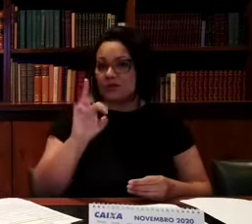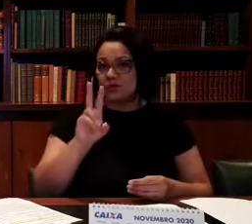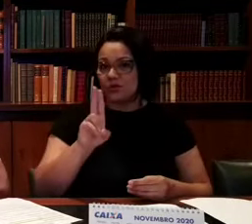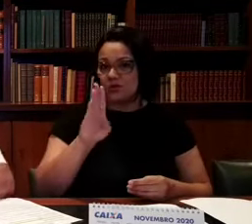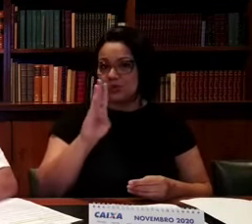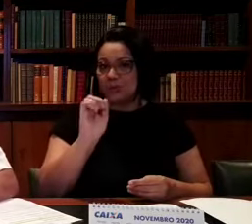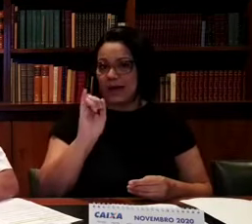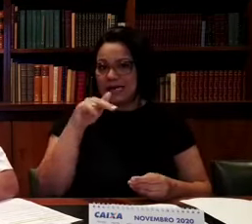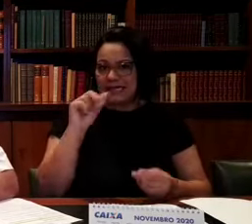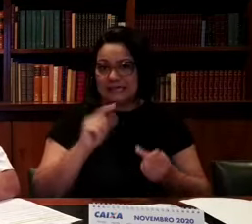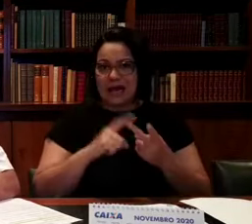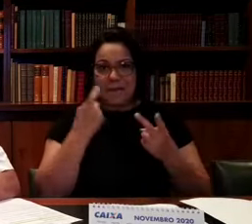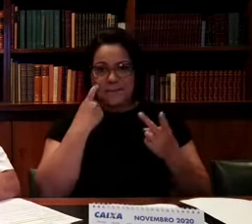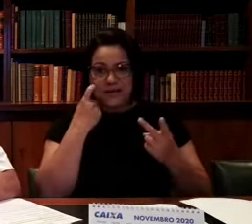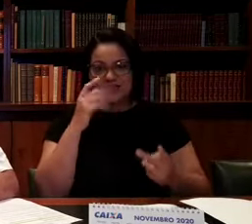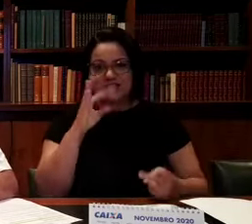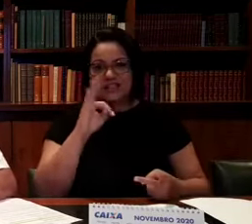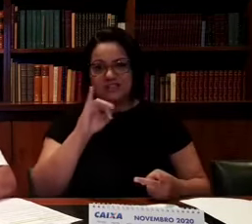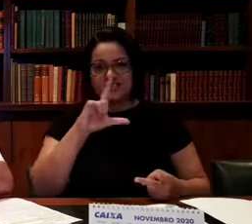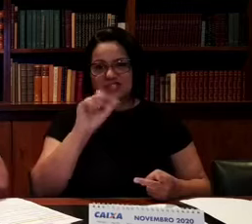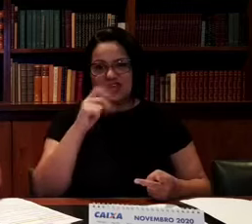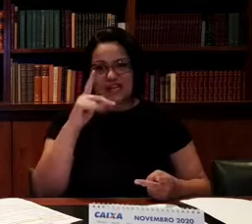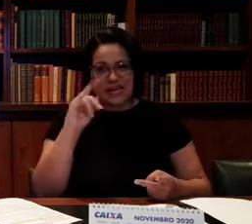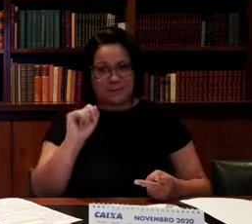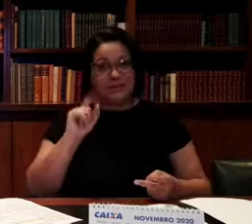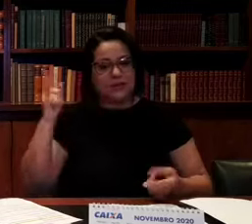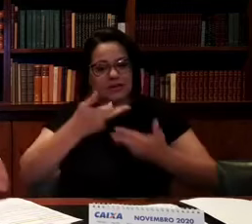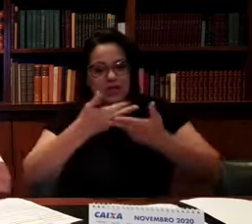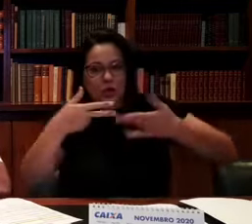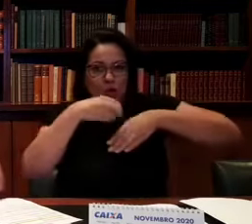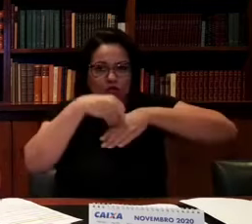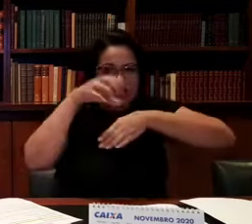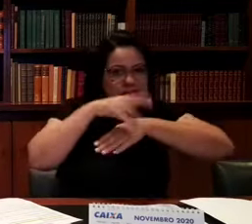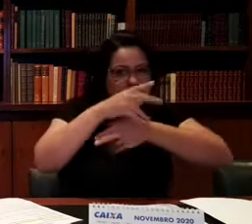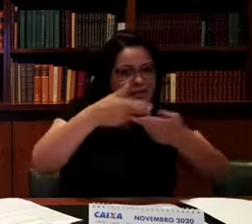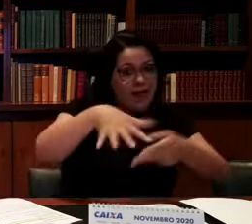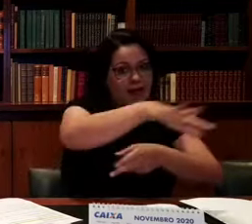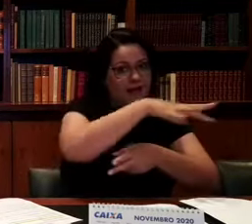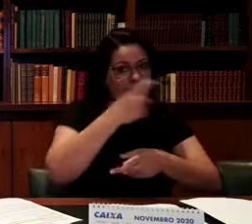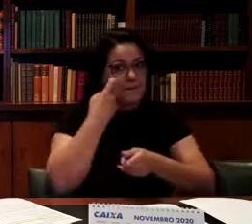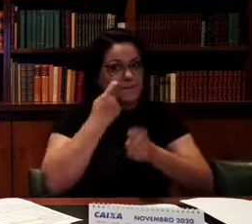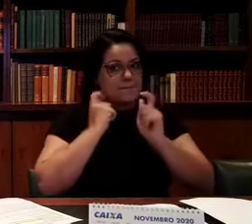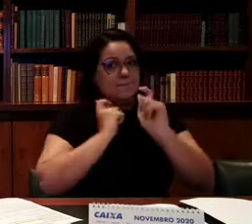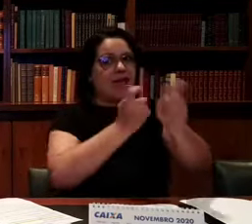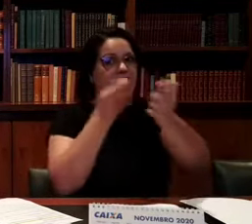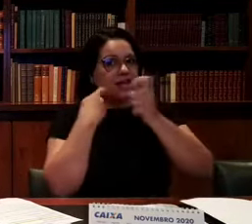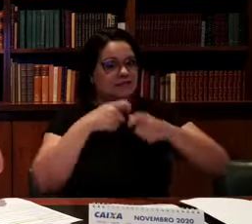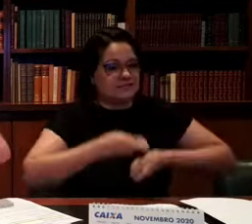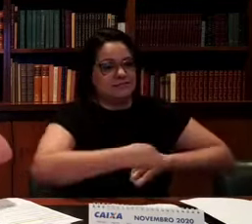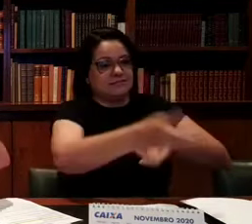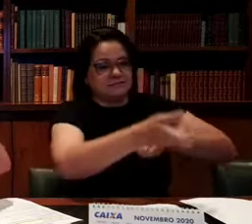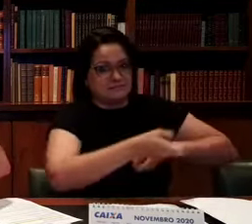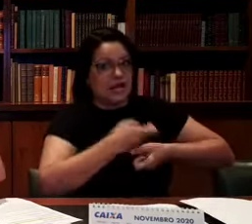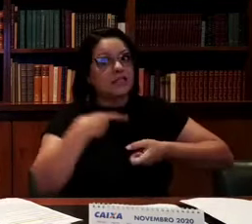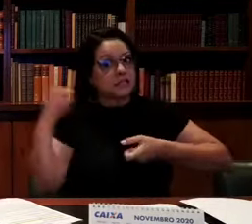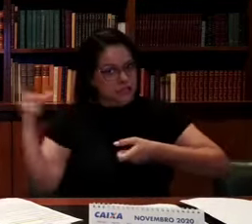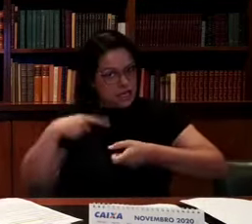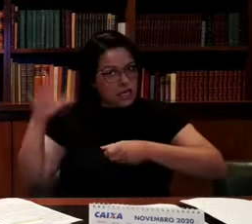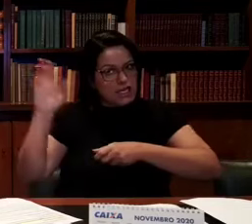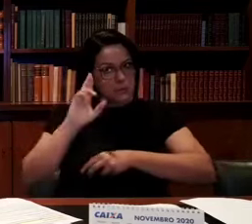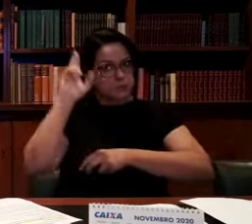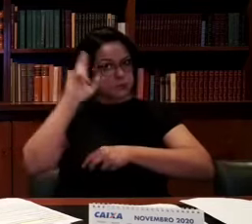então sempre tem muita notícia boa para dar para quem é do ramo da Pesca peça em tem com ele na secretaria tem evoluído muito